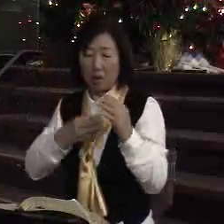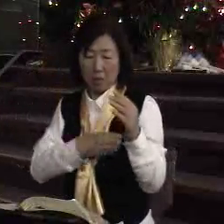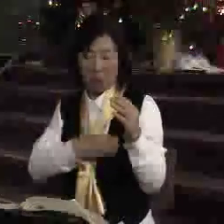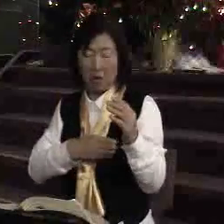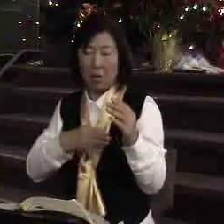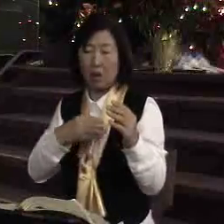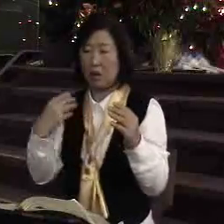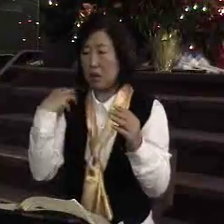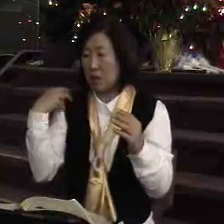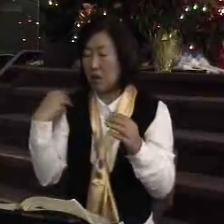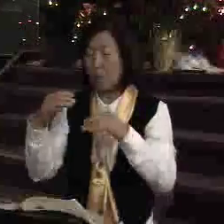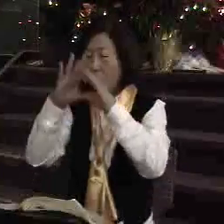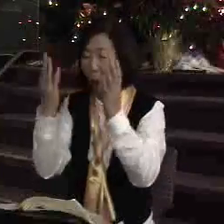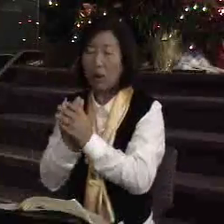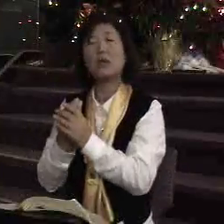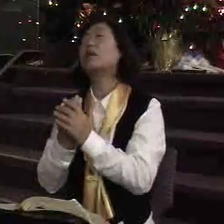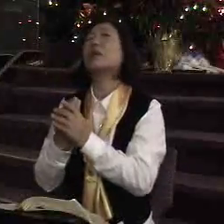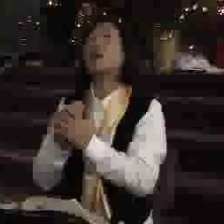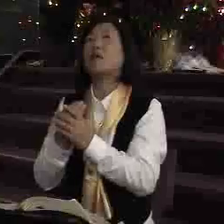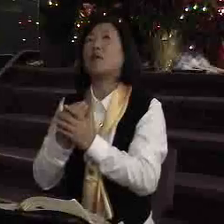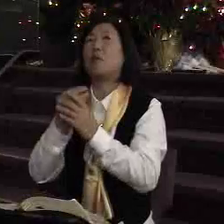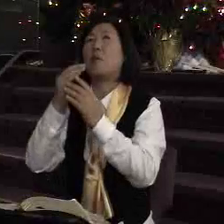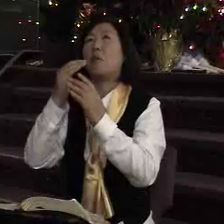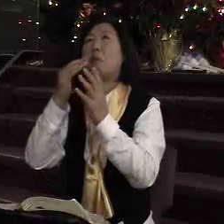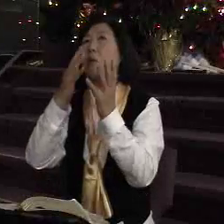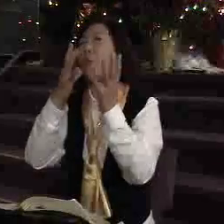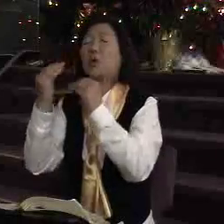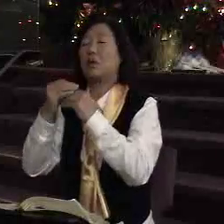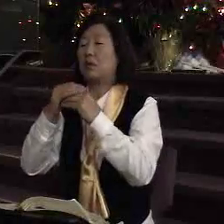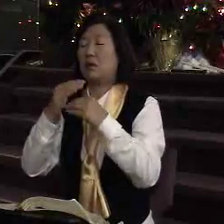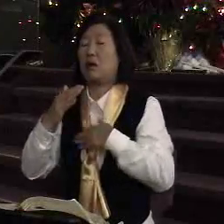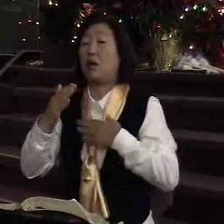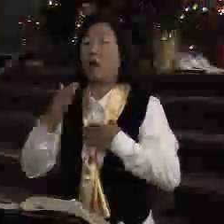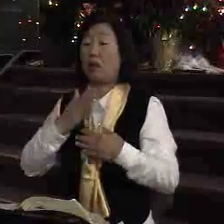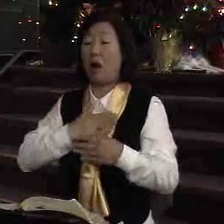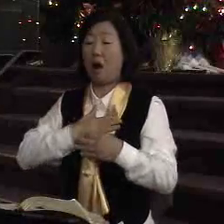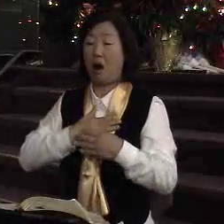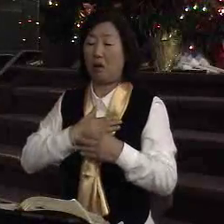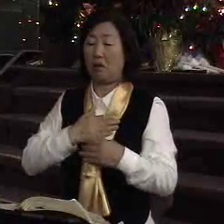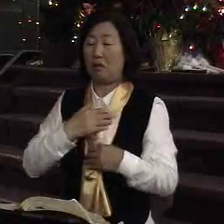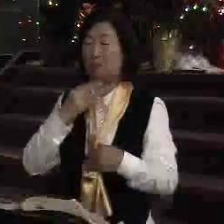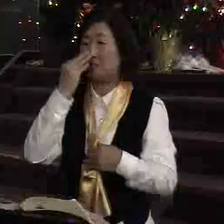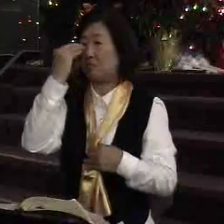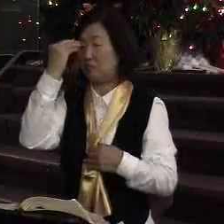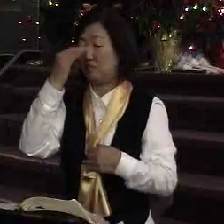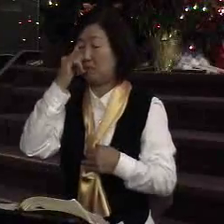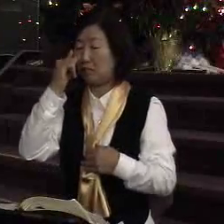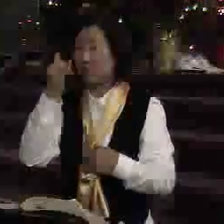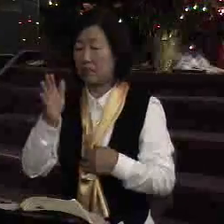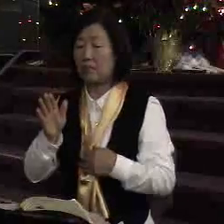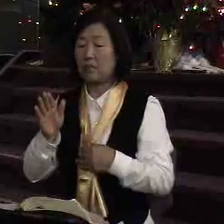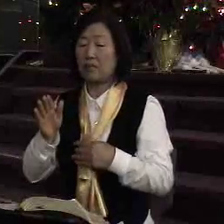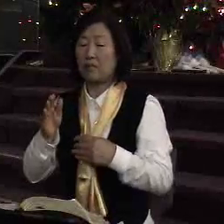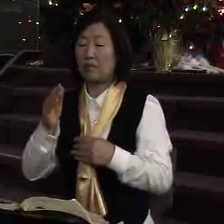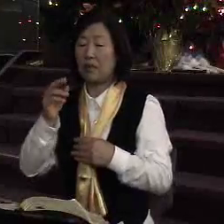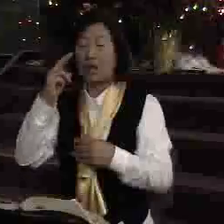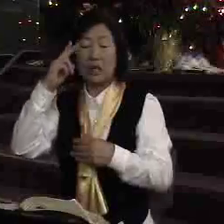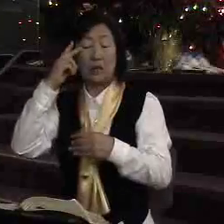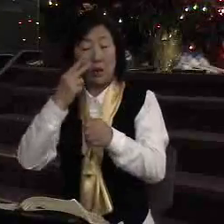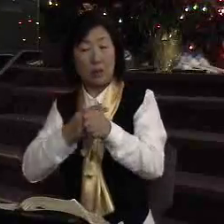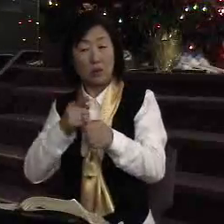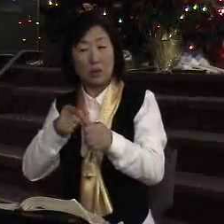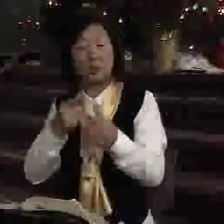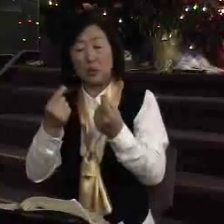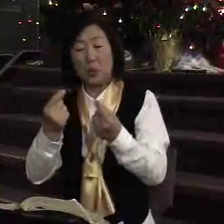이게 나다 카드를 써갖고 뭐 쫙쫙 쓰면서 이게 나다. 근데 그게 다 빠져버리면 내가 아니잖아요. 사도 바울도 그랬다는 거예요.